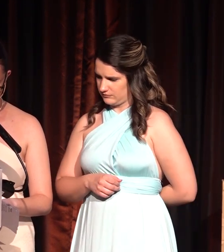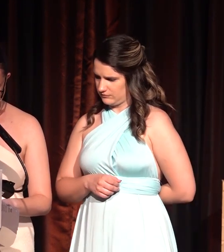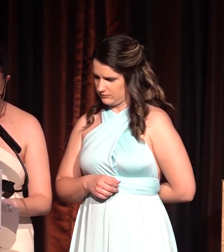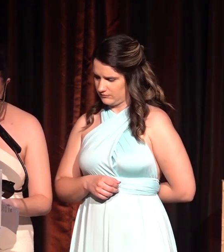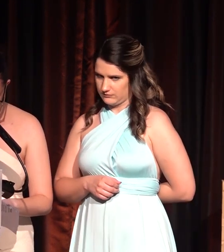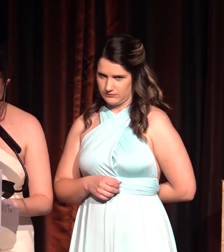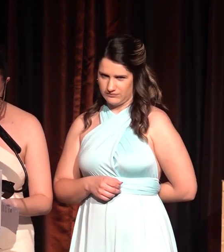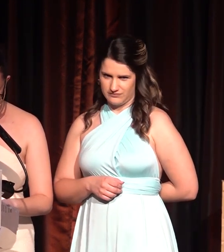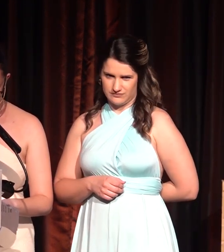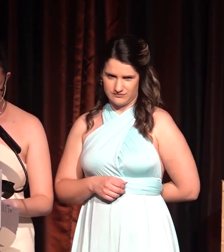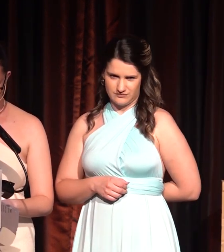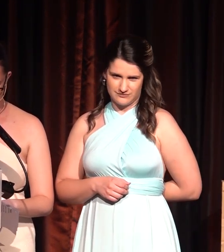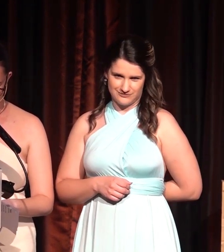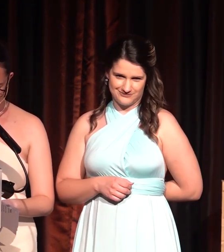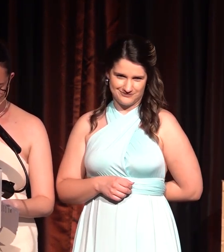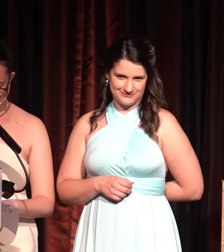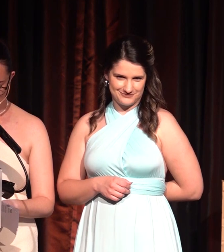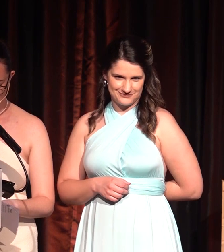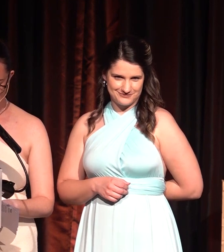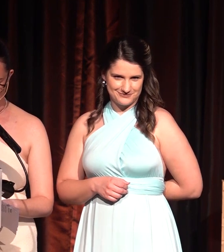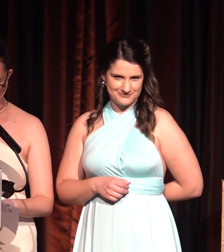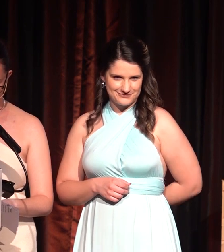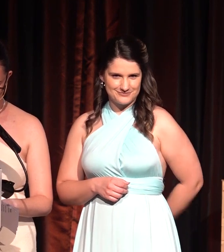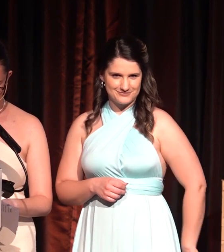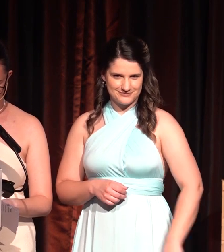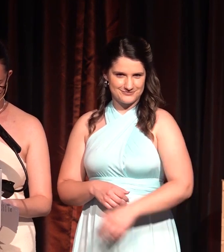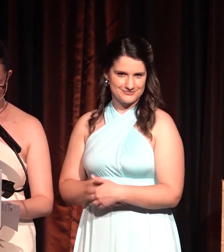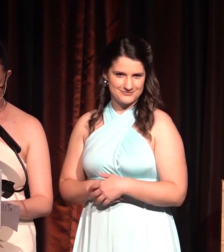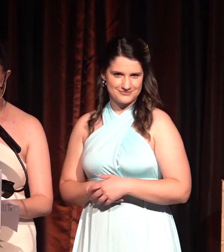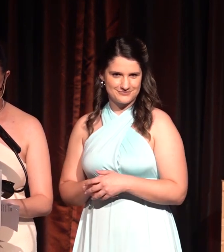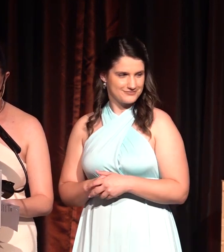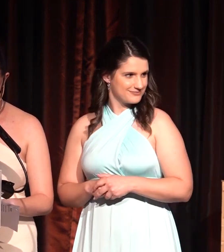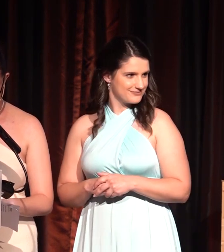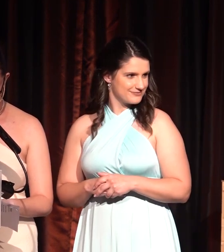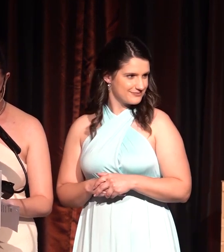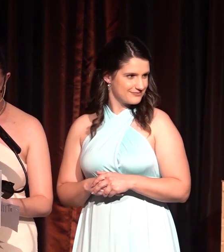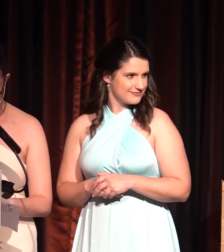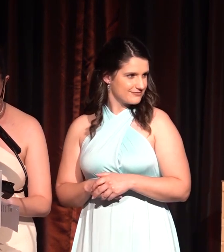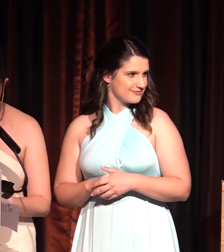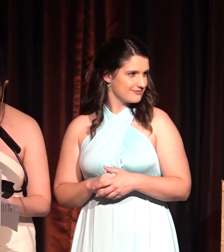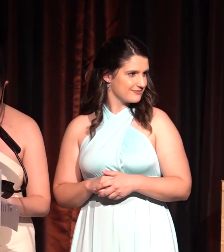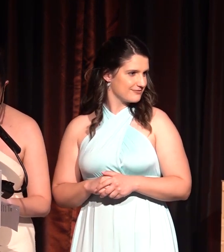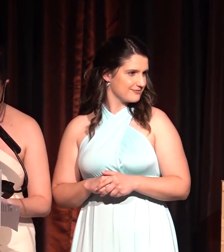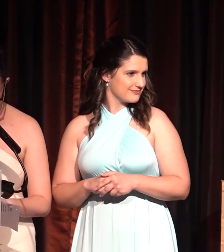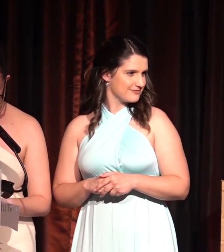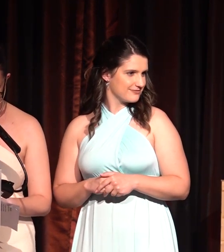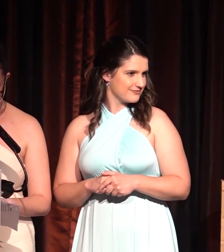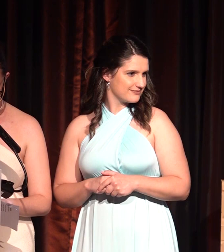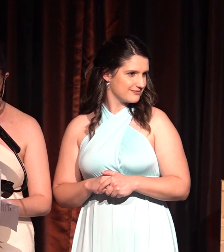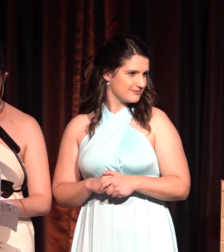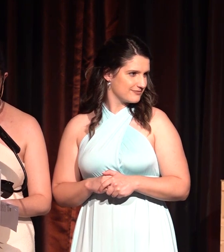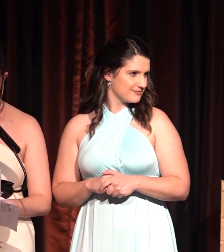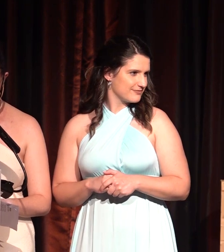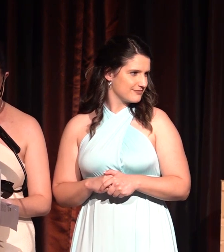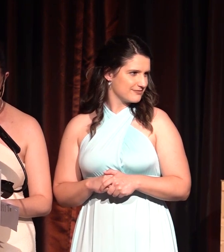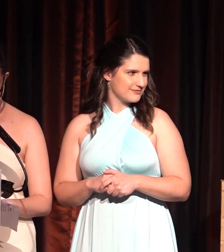Daoudi, Cesc Fontcoberta, Ferran Idiarte, Jordi Ovidé, Isaac Queixablós, Colman